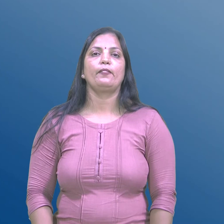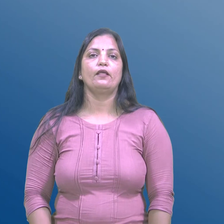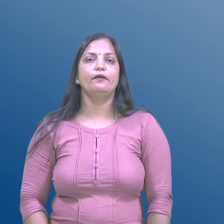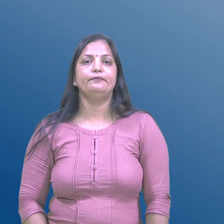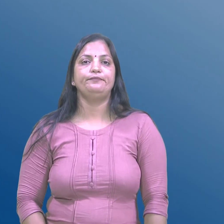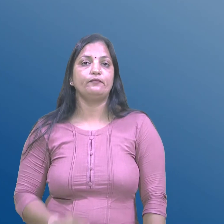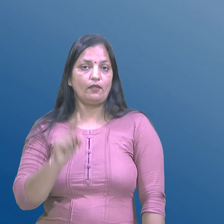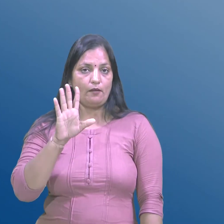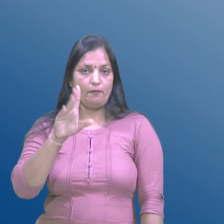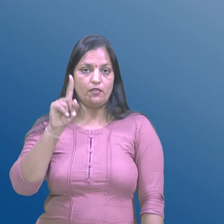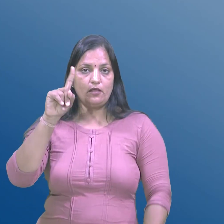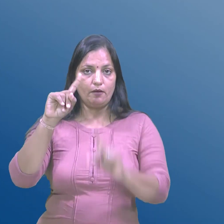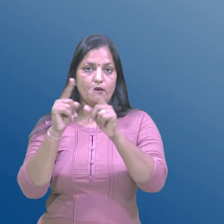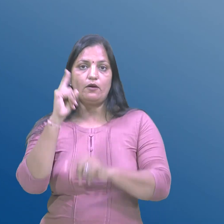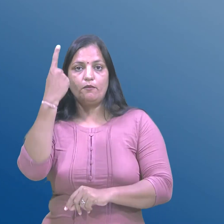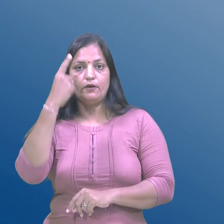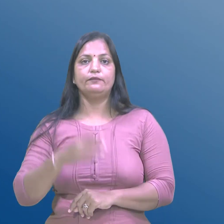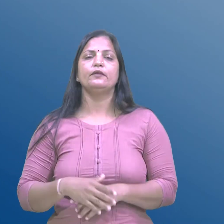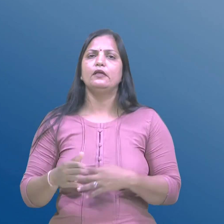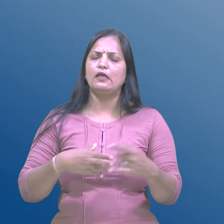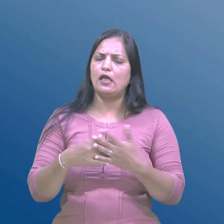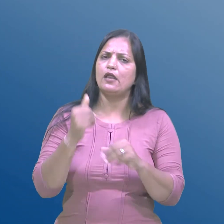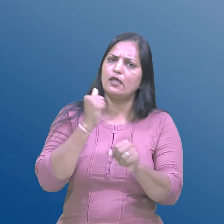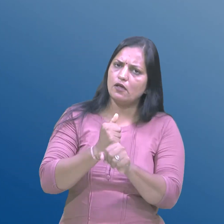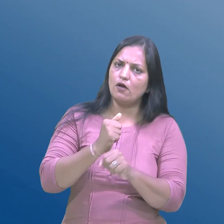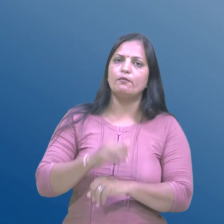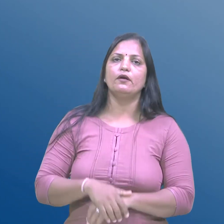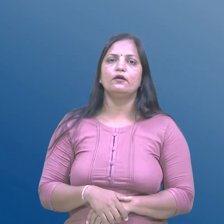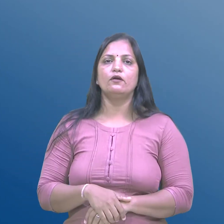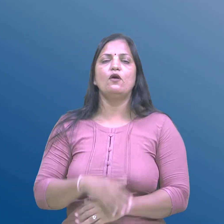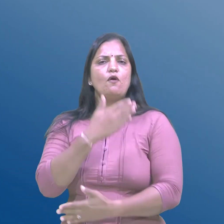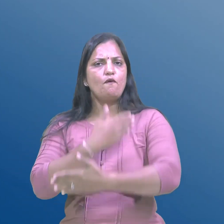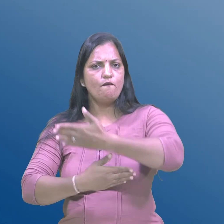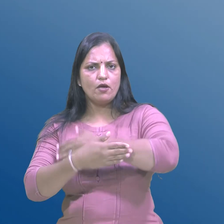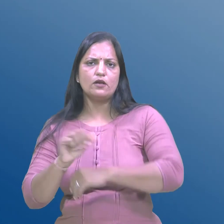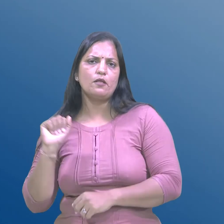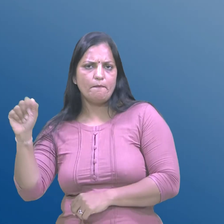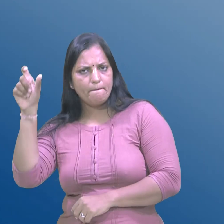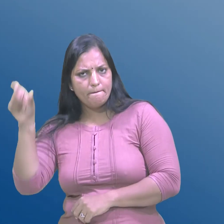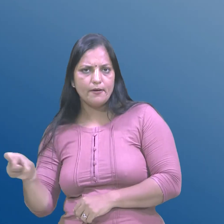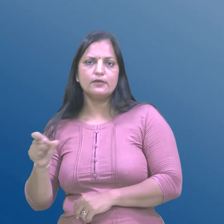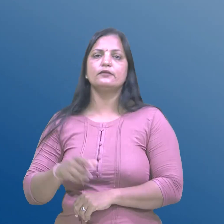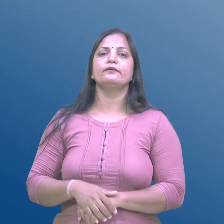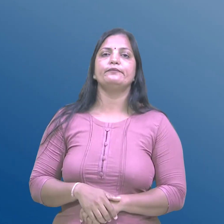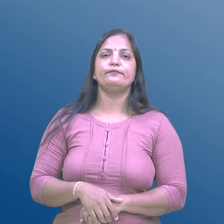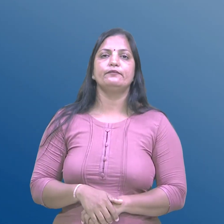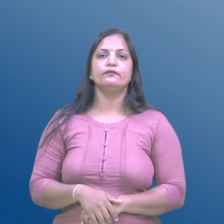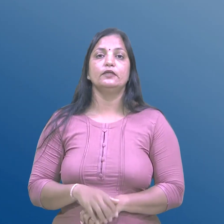15માનું પહેલું, યથાયોગ્ય સરકાર વિકલાંગતા ધરાવતી વ્યક્તિઓને તેમના